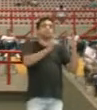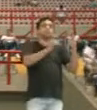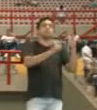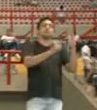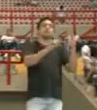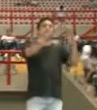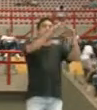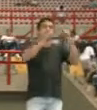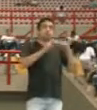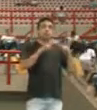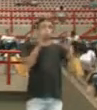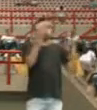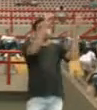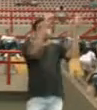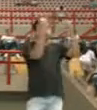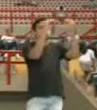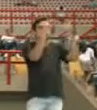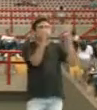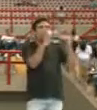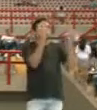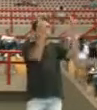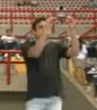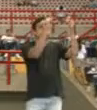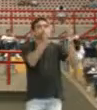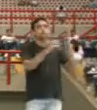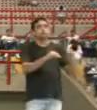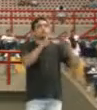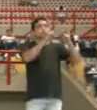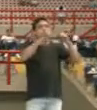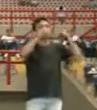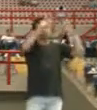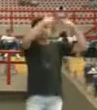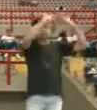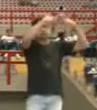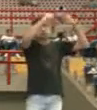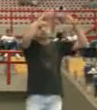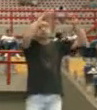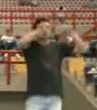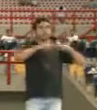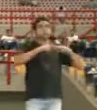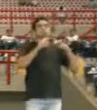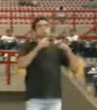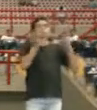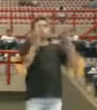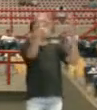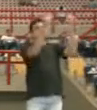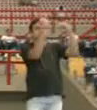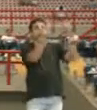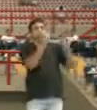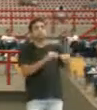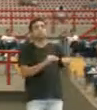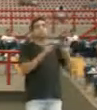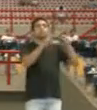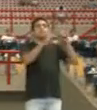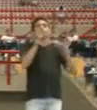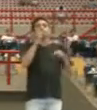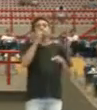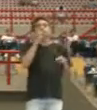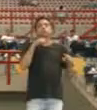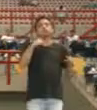vou abastecendo as competências. Esse é o raciocínio. Eu tenho que abastecer competências. Mas eu